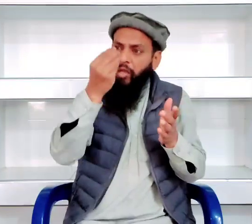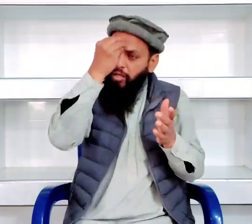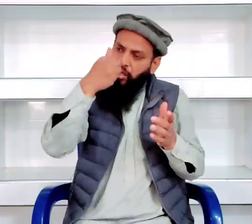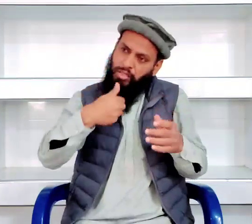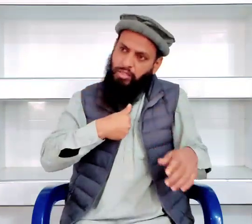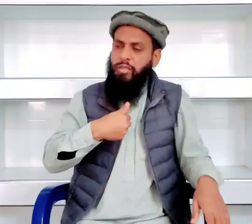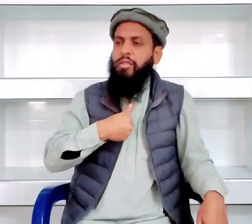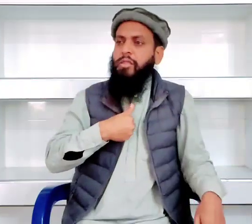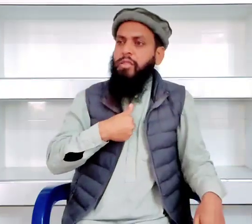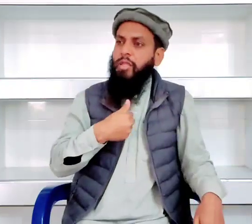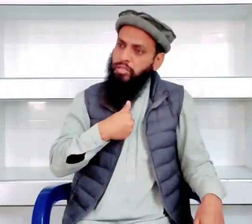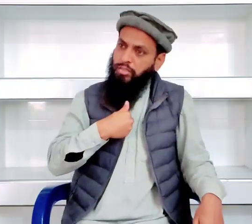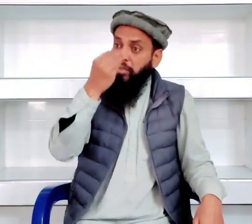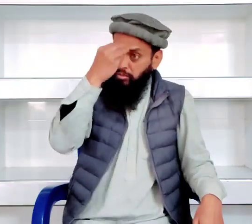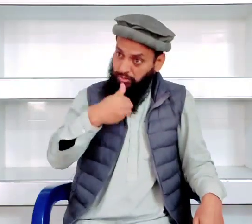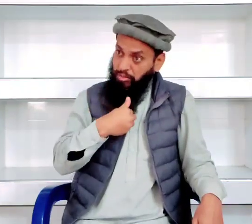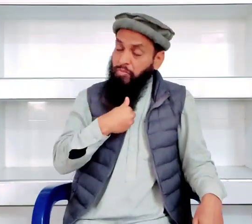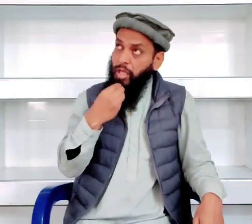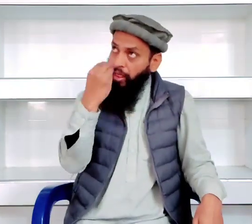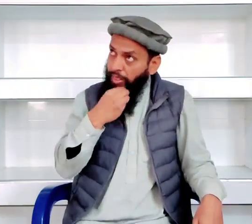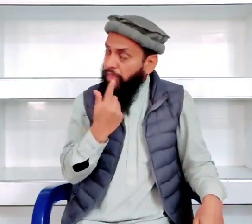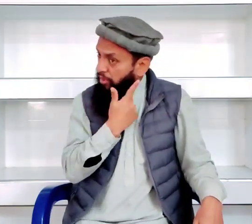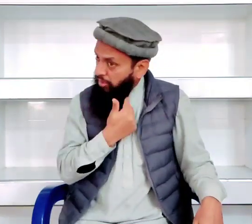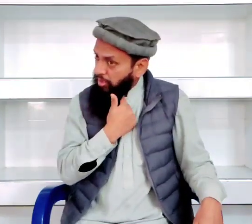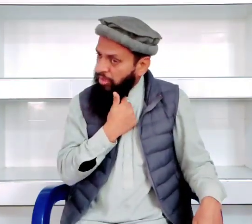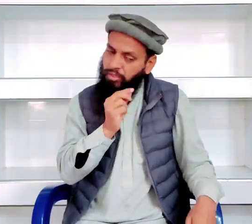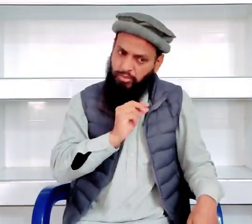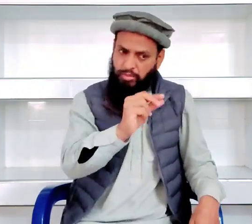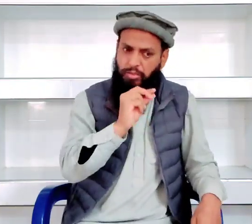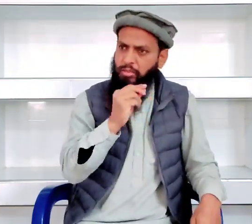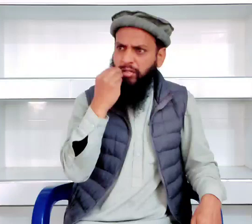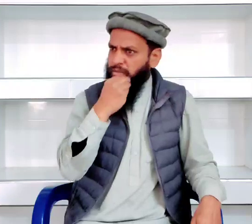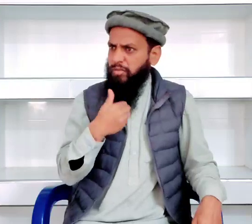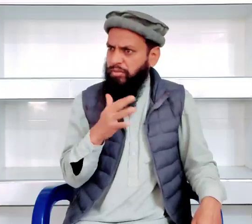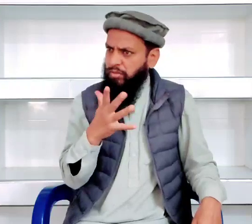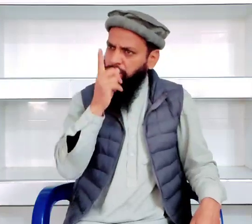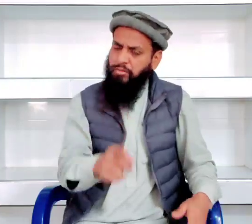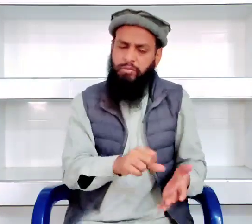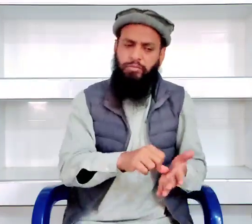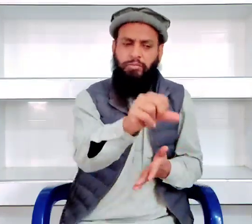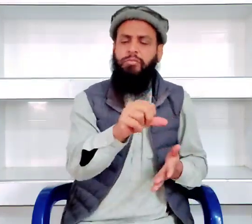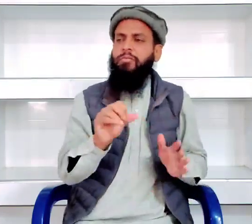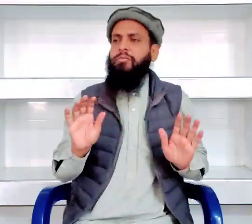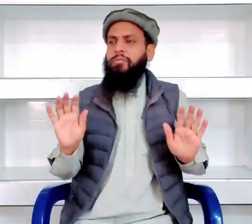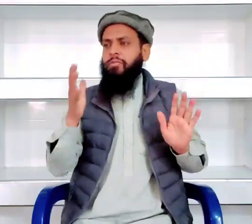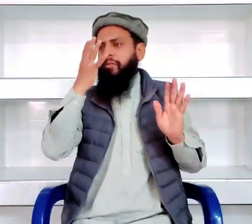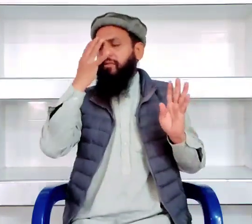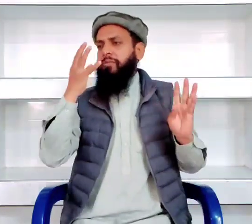جائے پھر جو سودا طے ہے وہ اندر بالا کاٹا نہ کیتا جائے تو یہ بعد ہونا بھائی کہ ہم جائے شراب